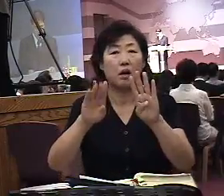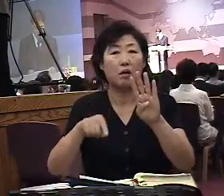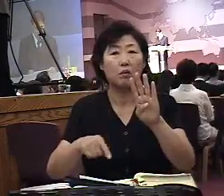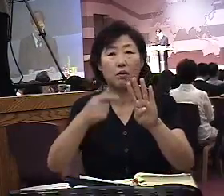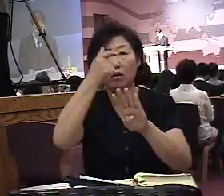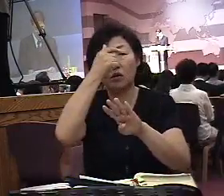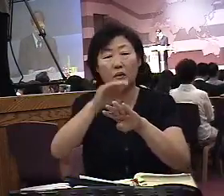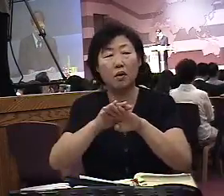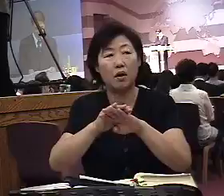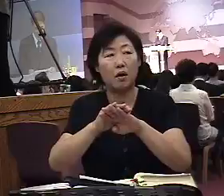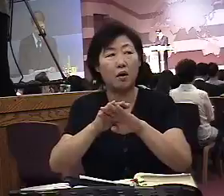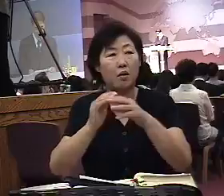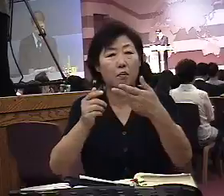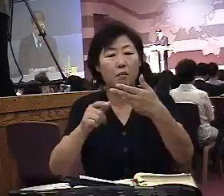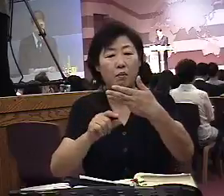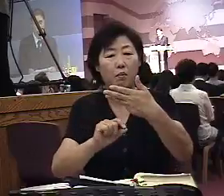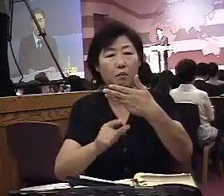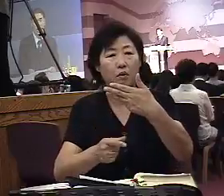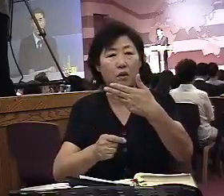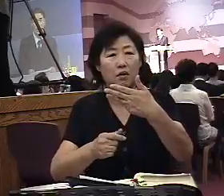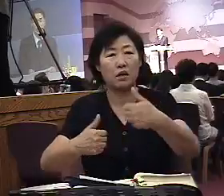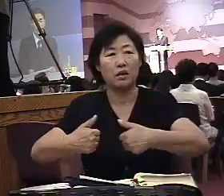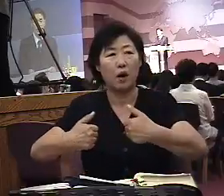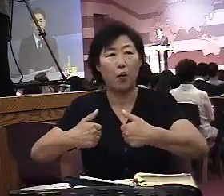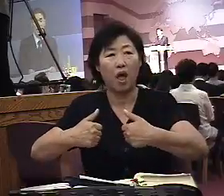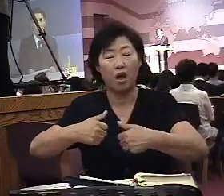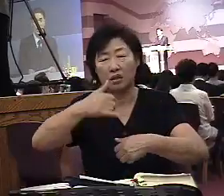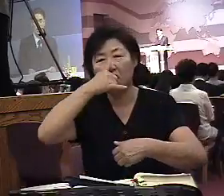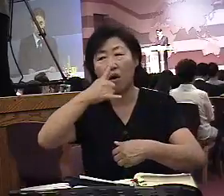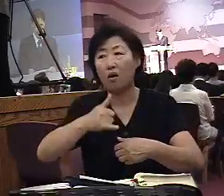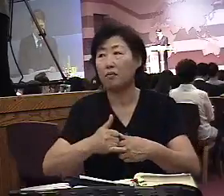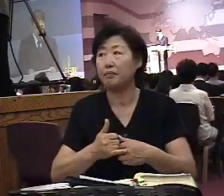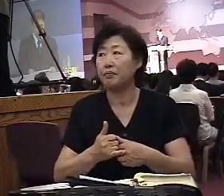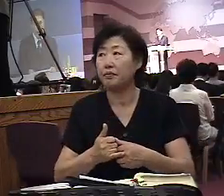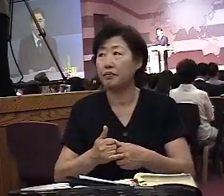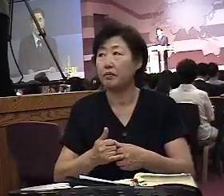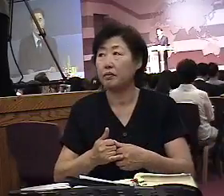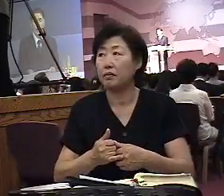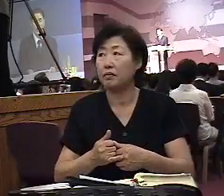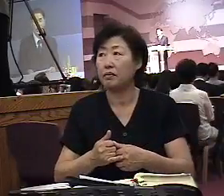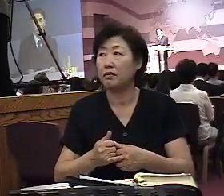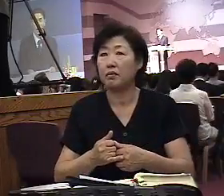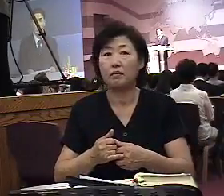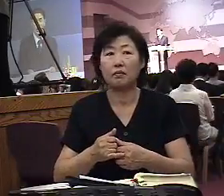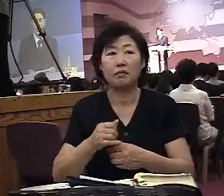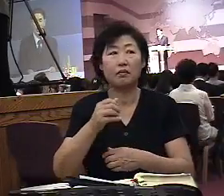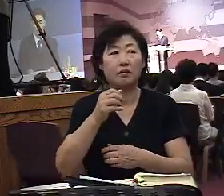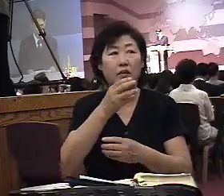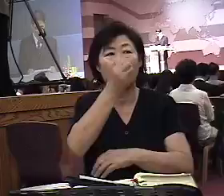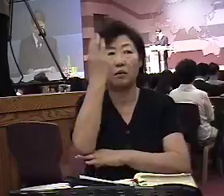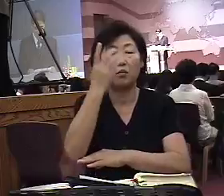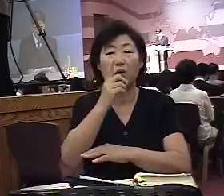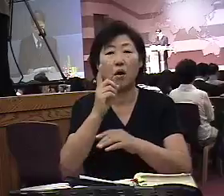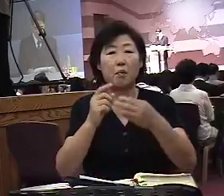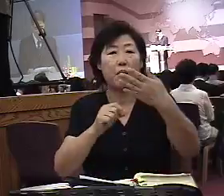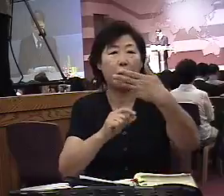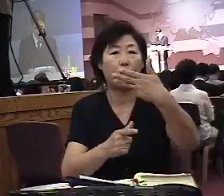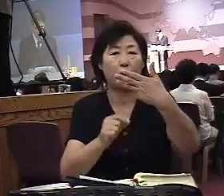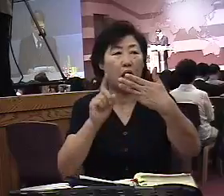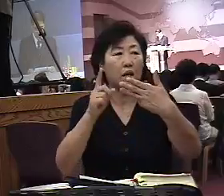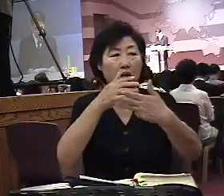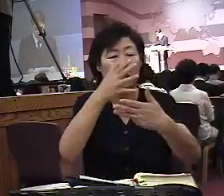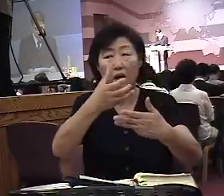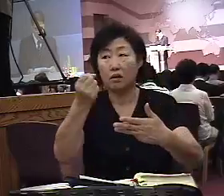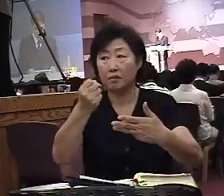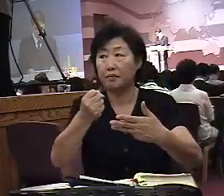후에 8월 정기당회에 있고요. 하나집 8월호가 발행되었습니다. 가지고 가셔서 나와 있는 모든 행사를 위해서 기도해 주시고